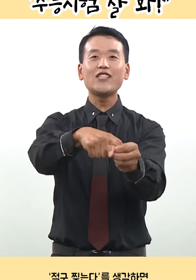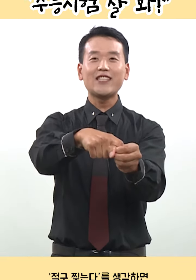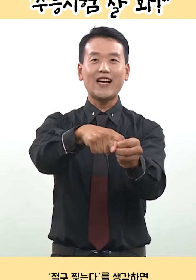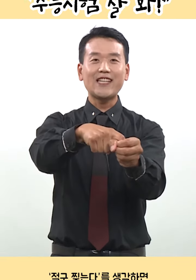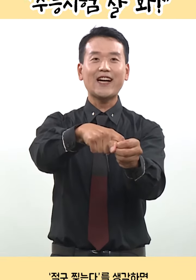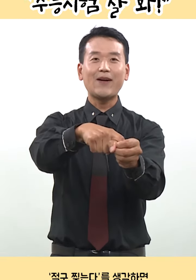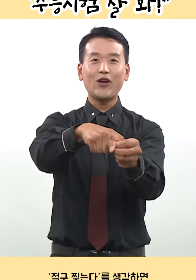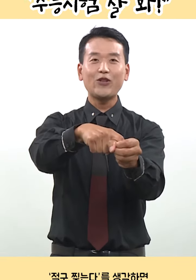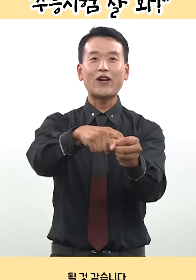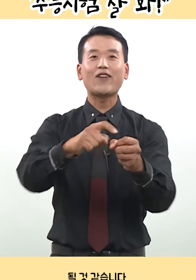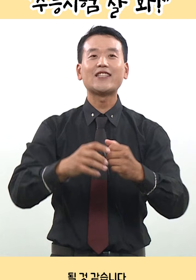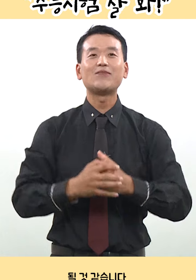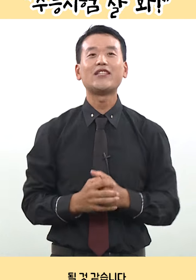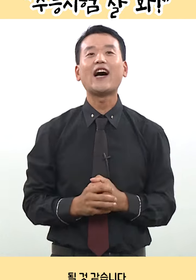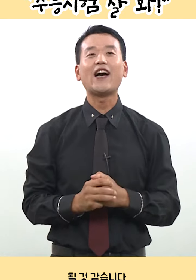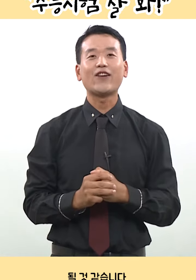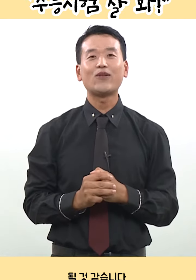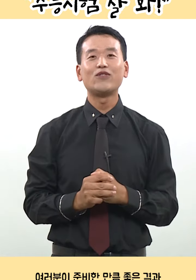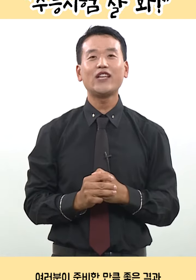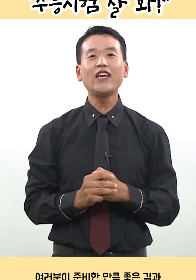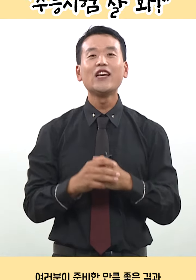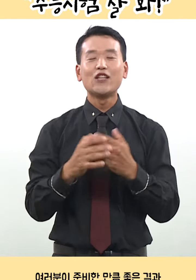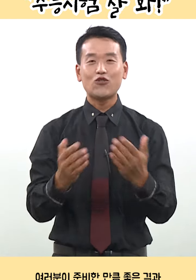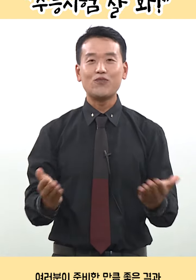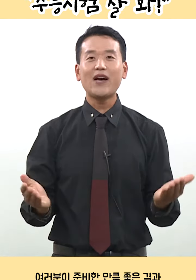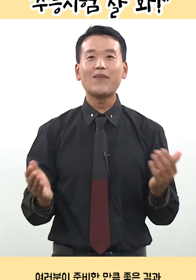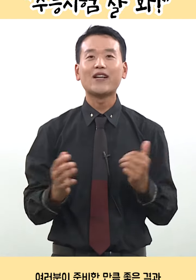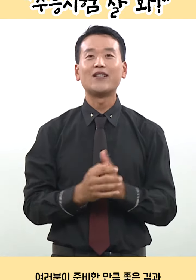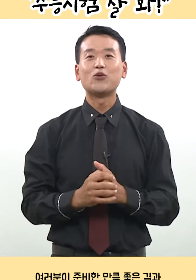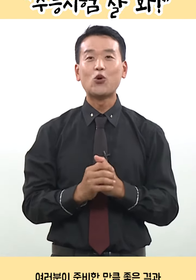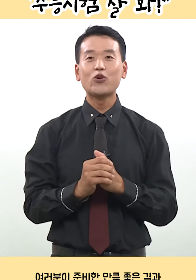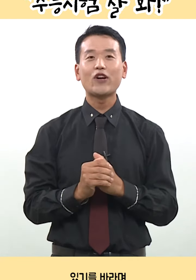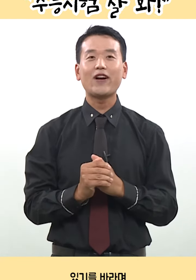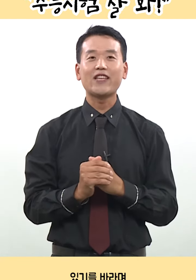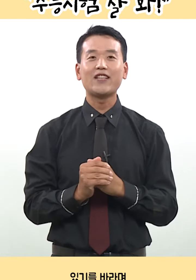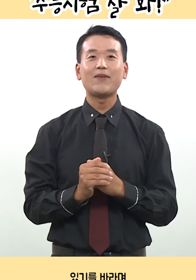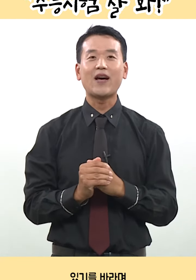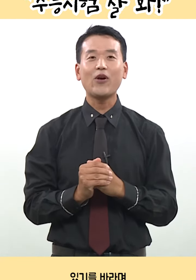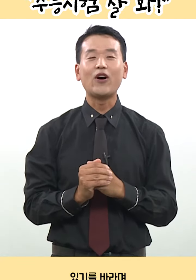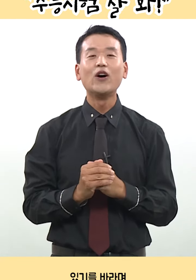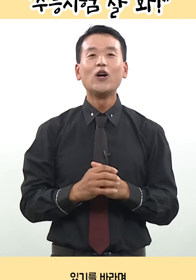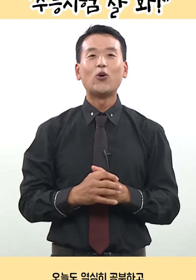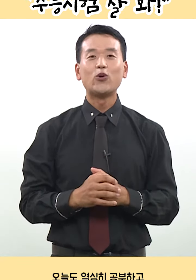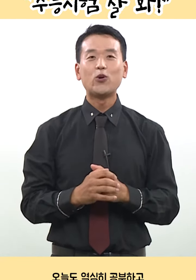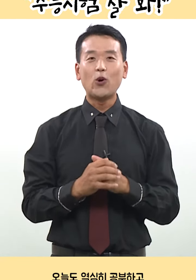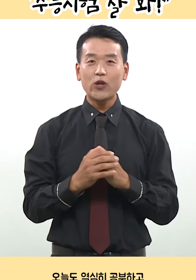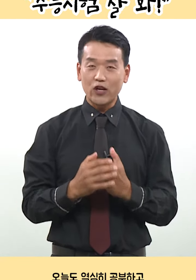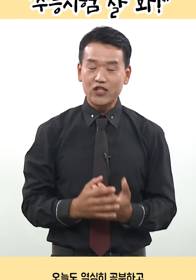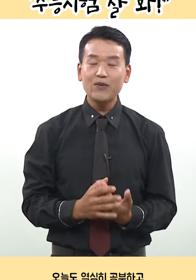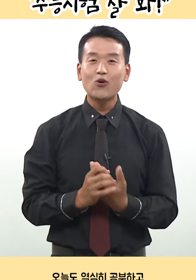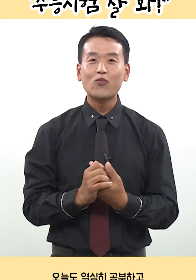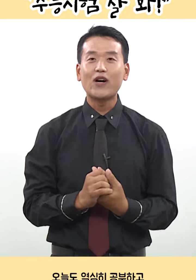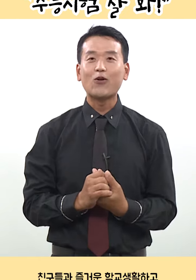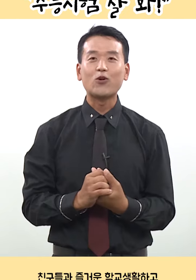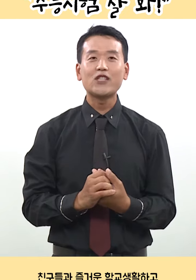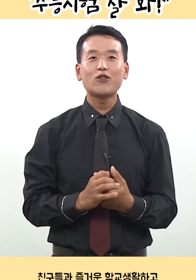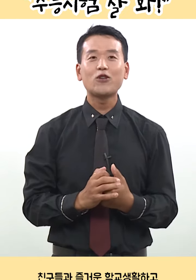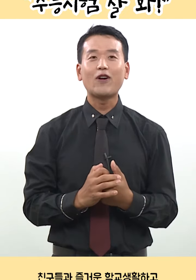찢는다 생각하면 될 것 같습니다. 여러분이 준비한 만큼 좋은 결과 있기를 바라며 오늘도 열심히 공부하고 친구들과